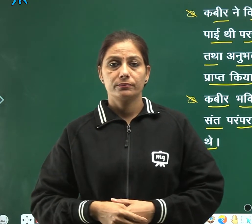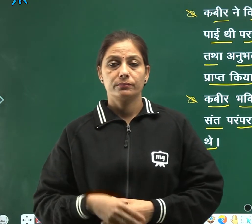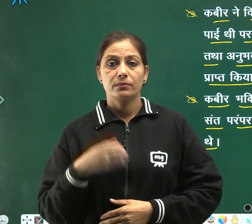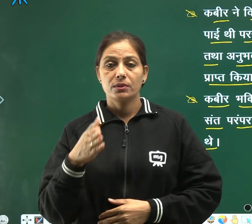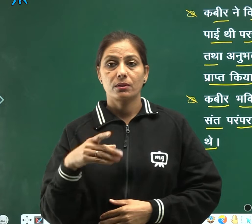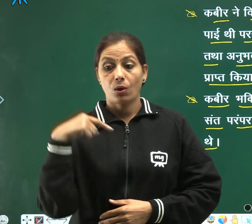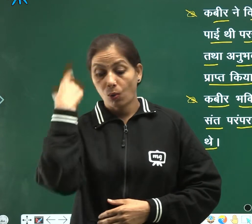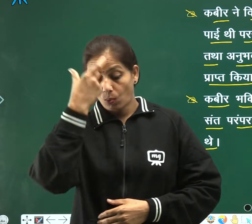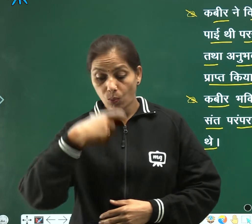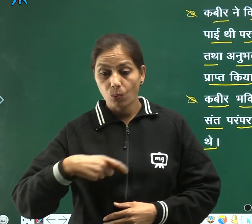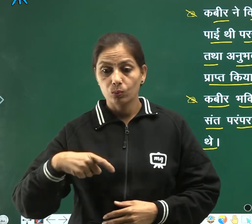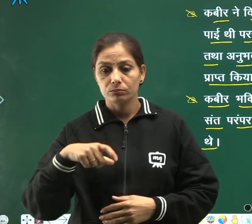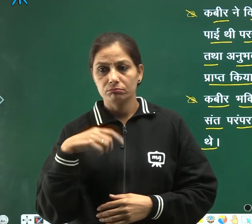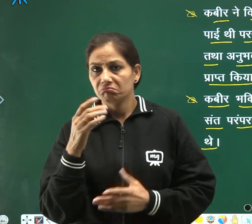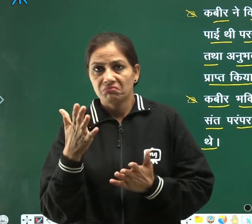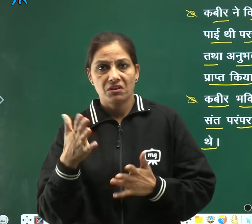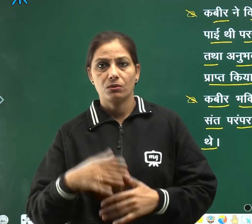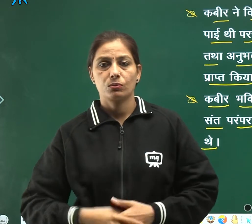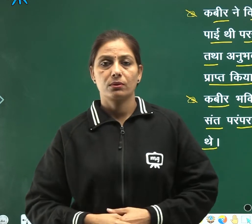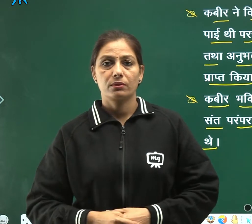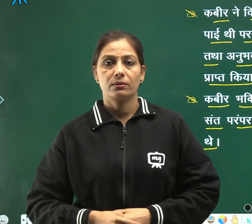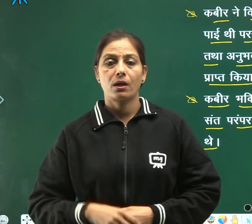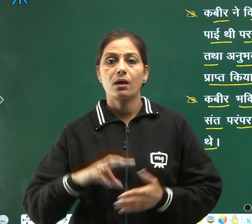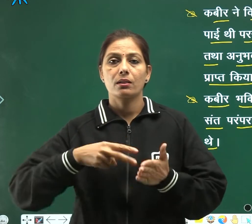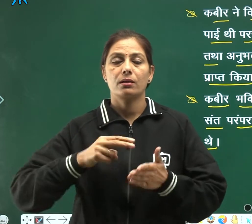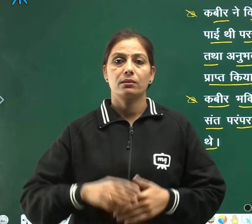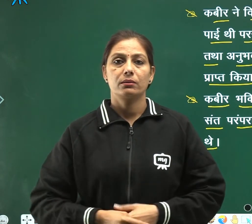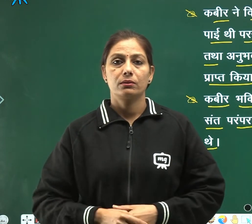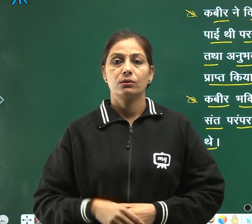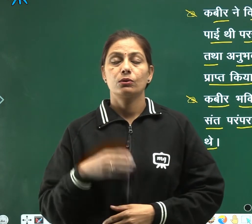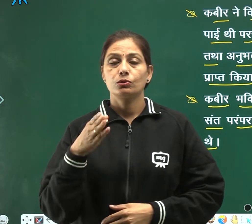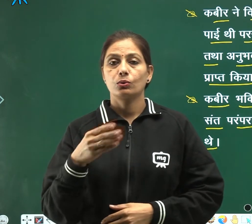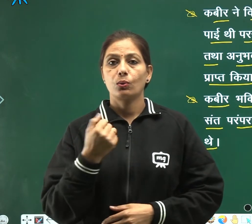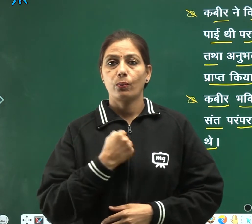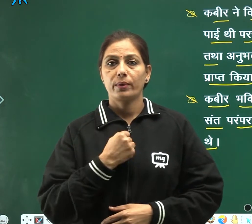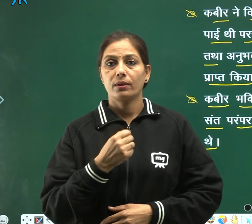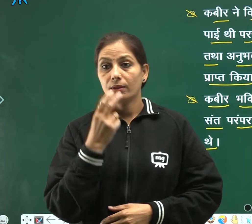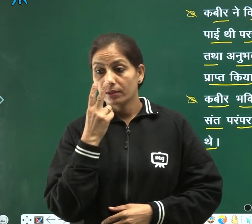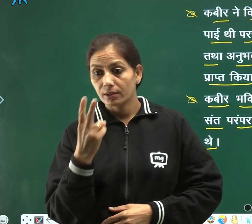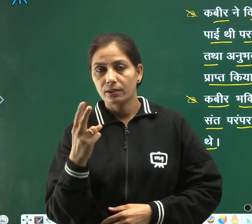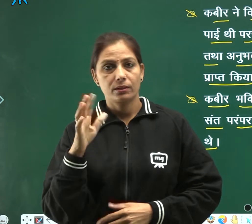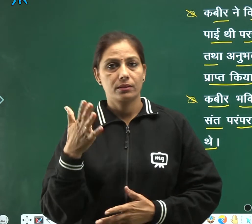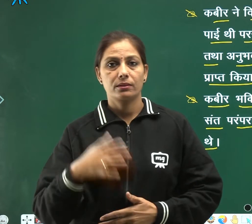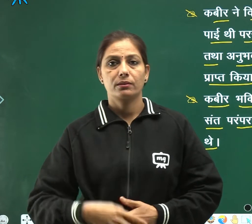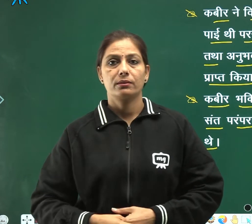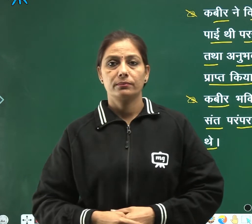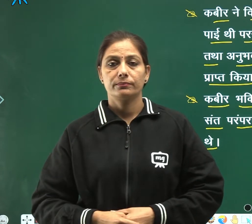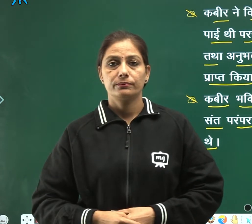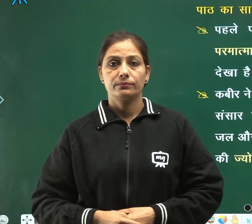जिसका कोई रूप आकार नहीं होता, अर्थात जो हमें दिखाई नहीं देता।